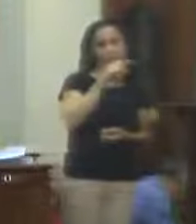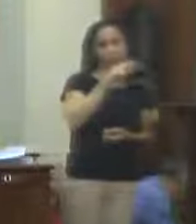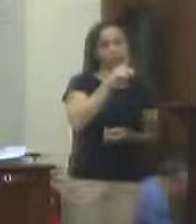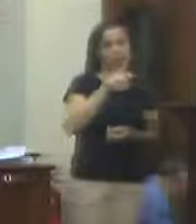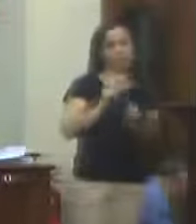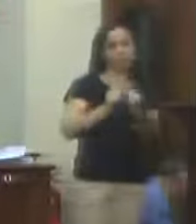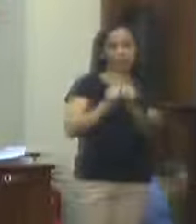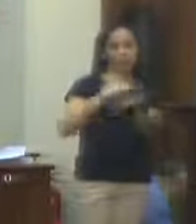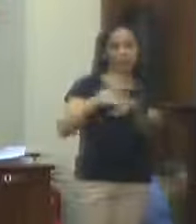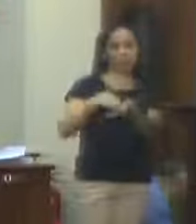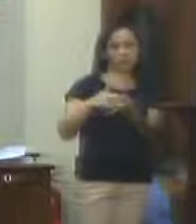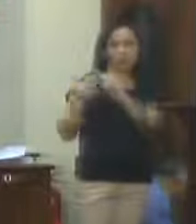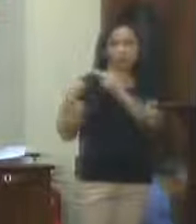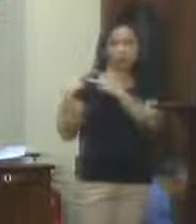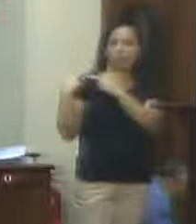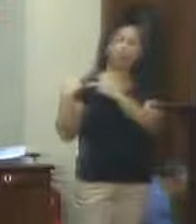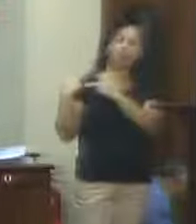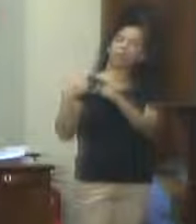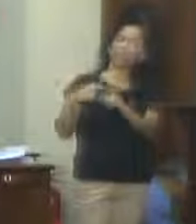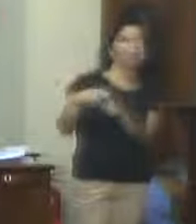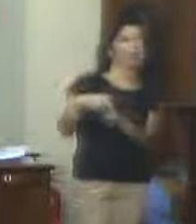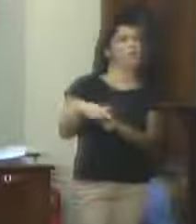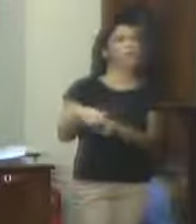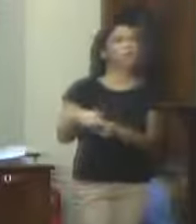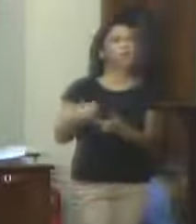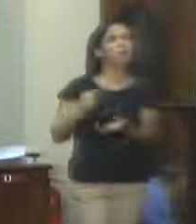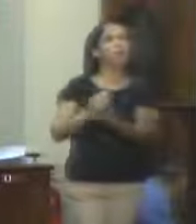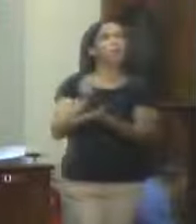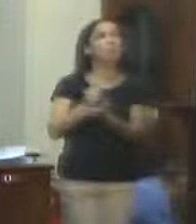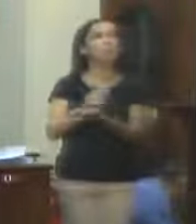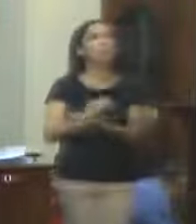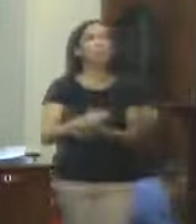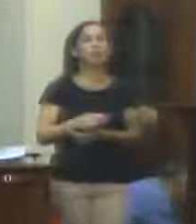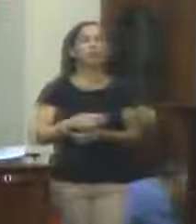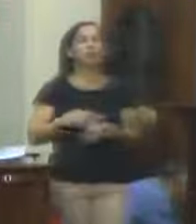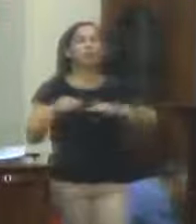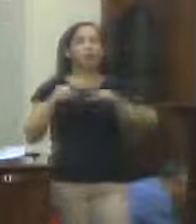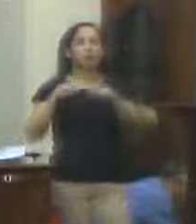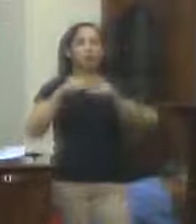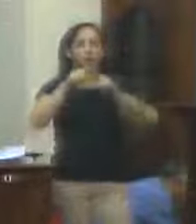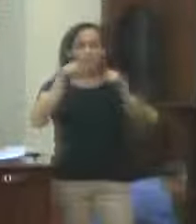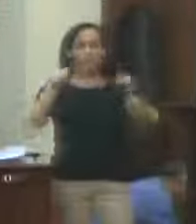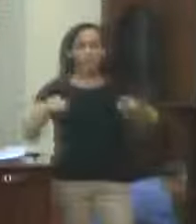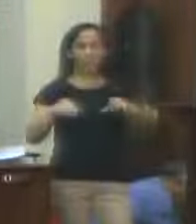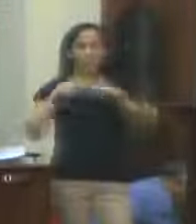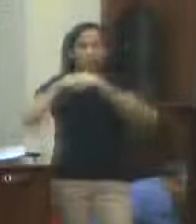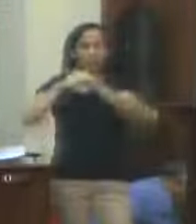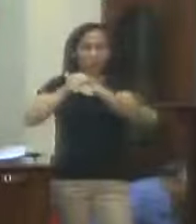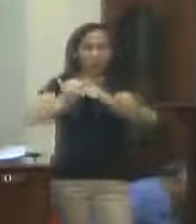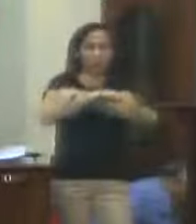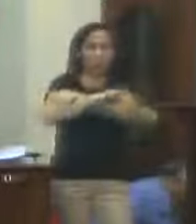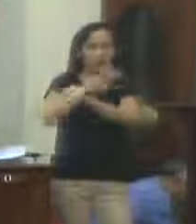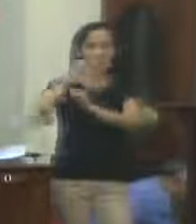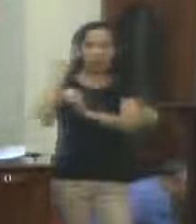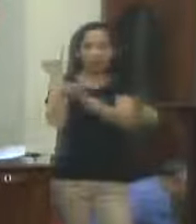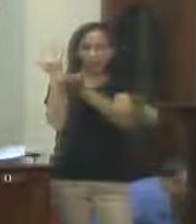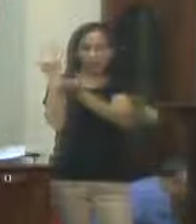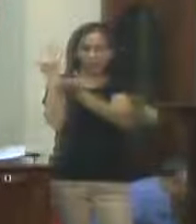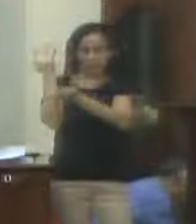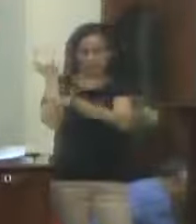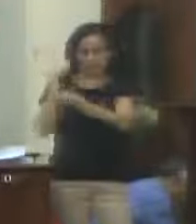viabilize junto à Secretaria responsável a compra de um triturador de madeira, galhos e folhas. Justificativa. Diante